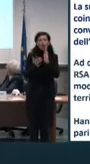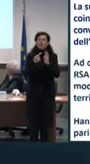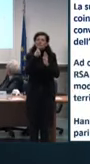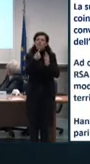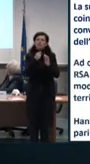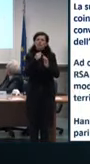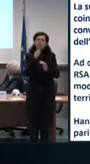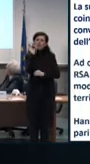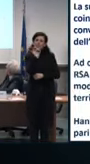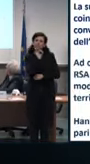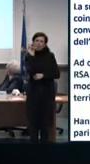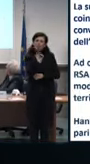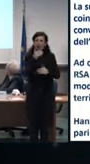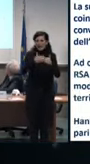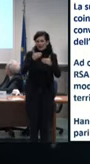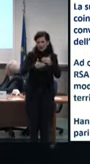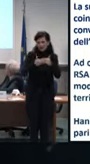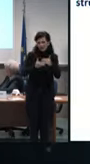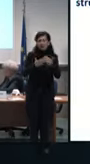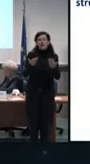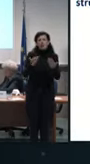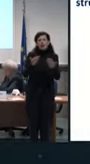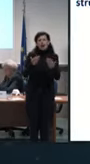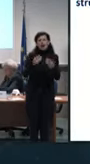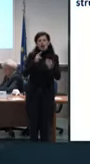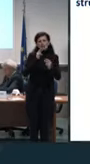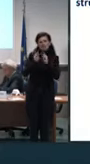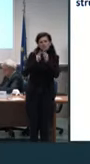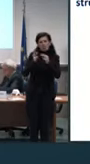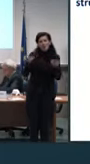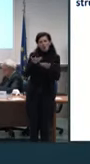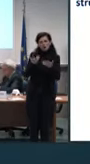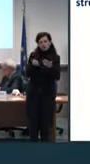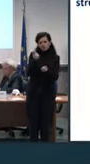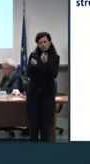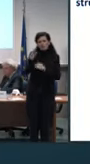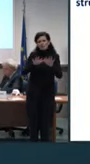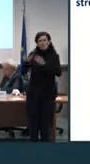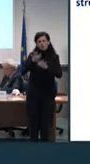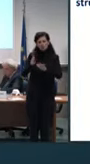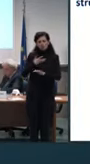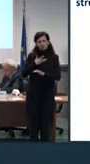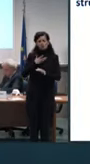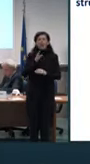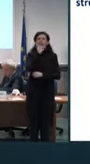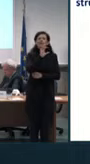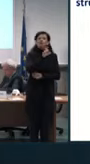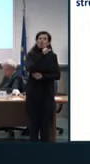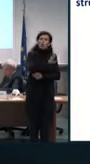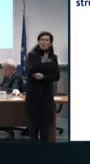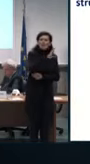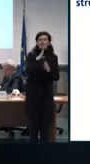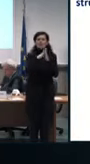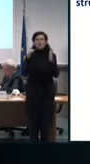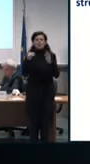percentuali anche limitate però chi ha risposto sono queste quindi realtà risentono ovviamente di regioni come la lombardia l'emilia romagna